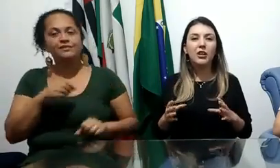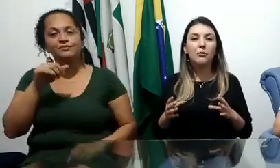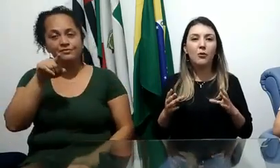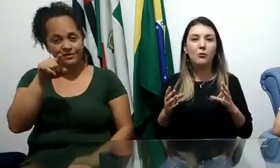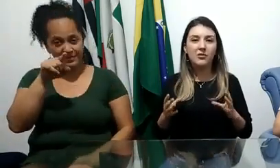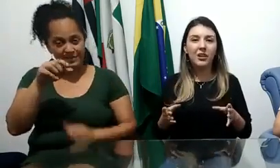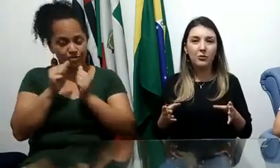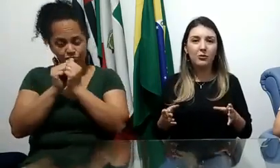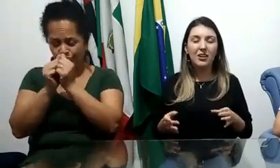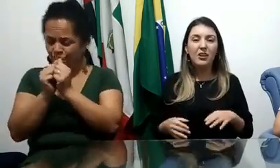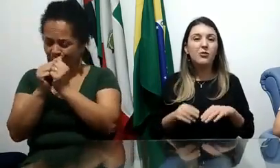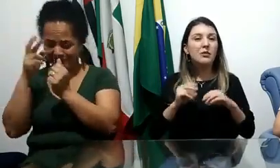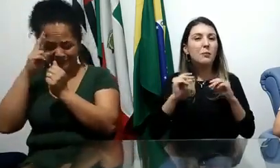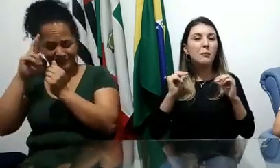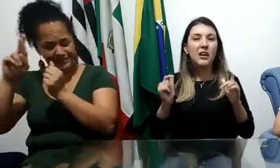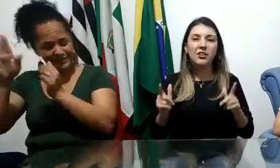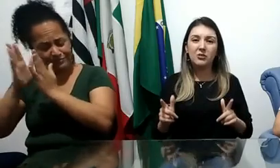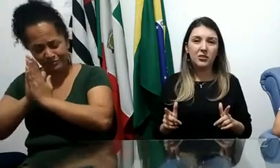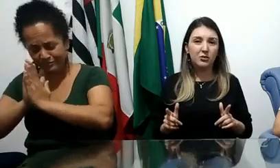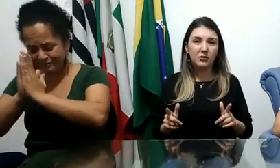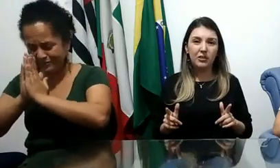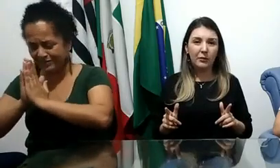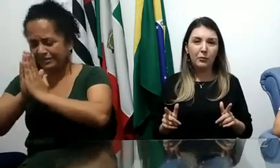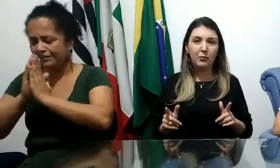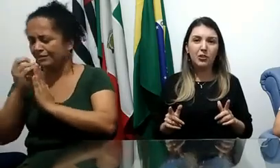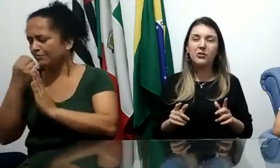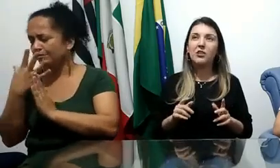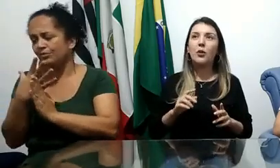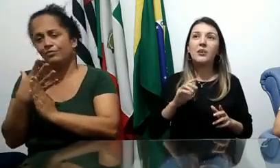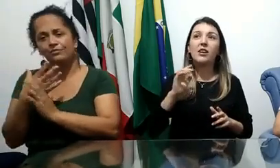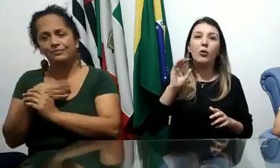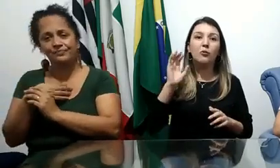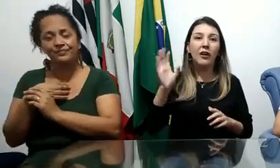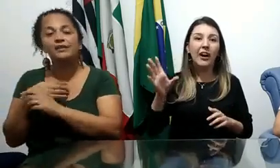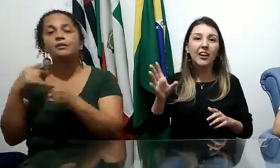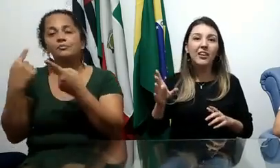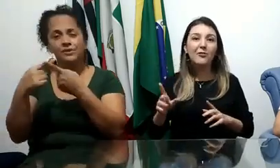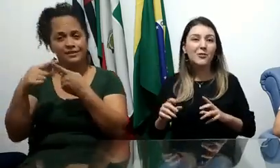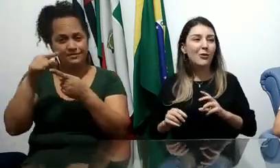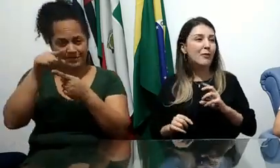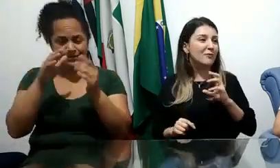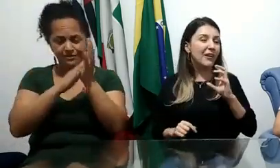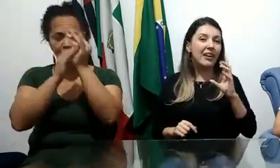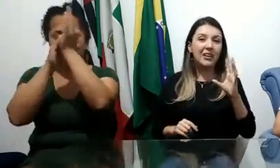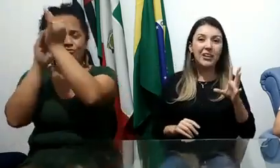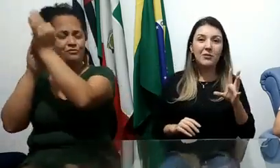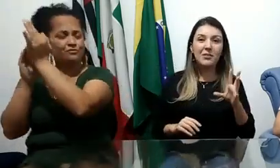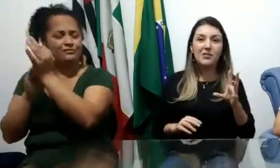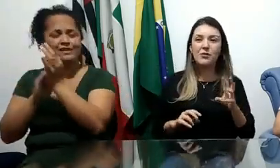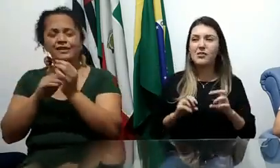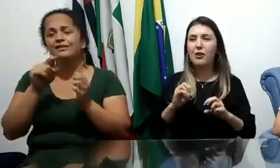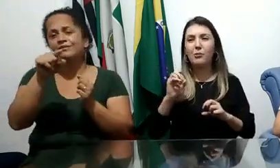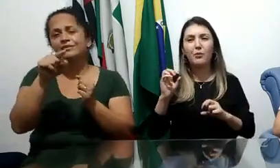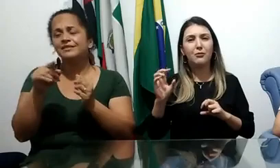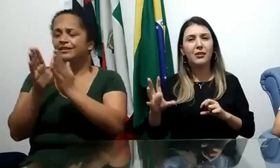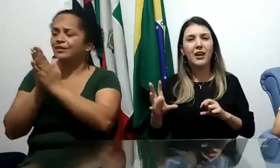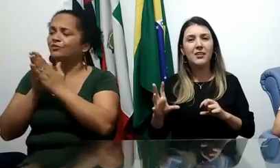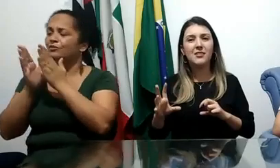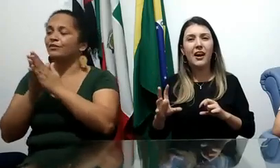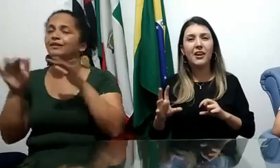um tempo com o Senhor, você perde a noção do tempo, porque você começa a louvar, você começa a falar em línguas, você ora